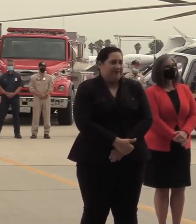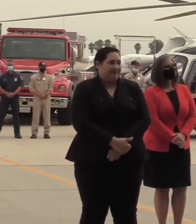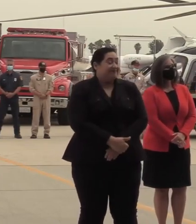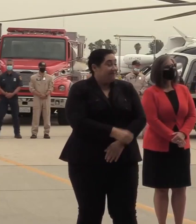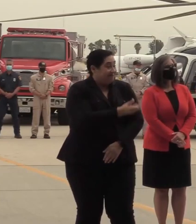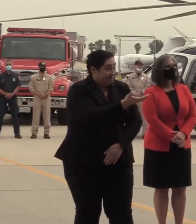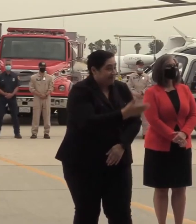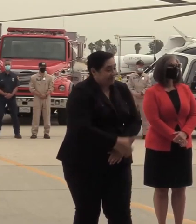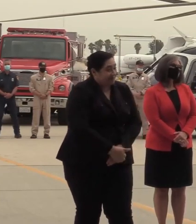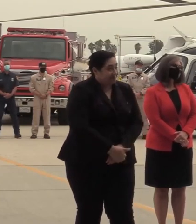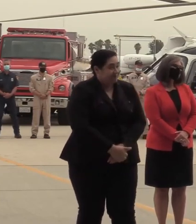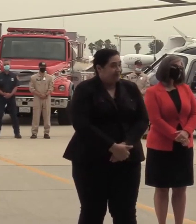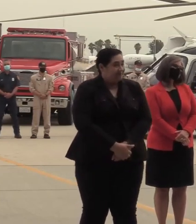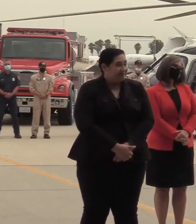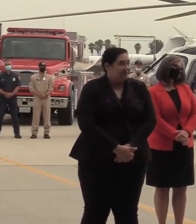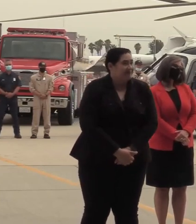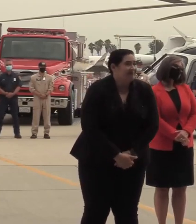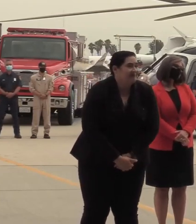Sí.